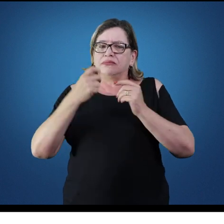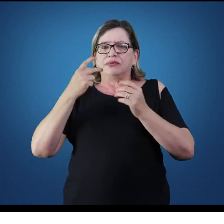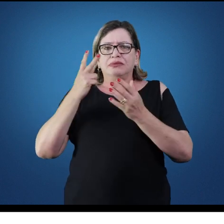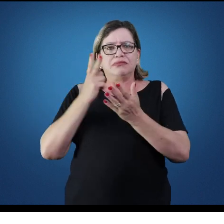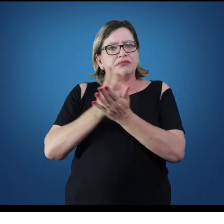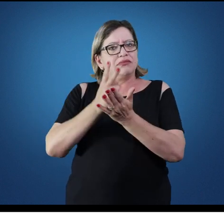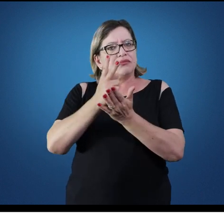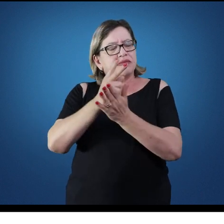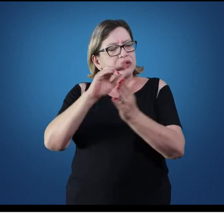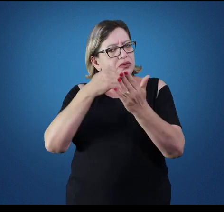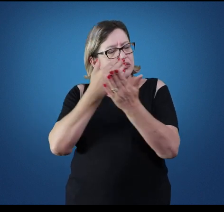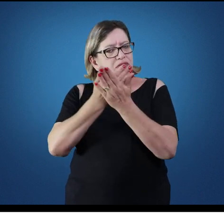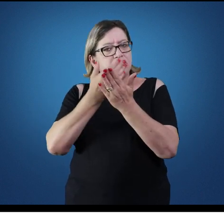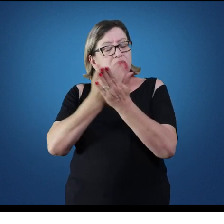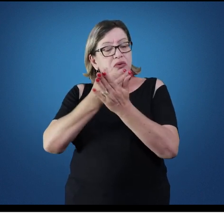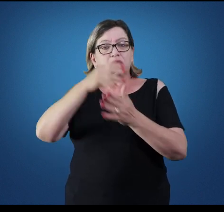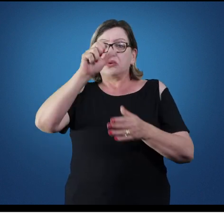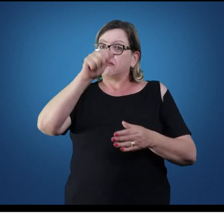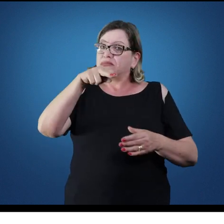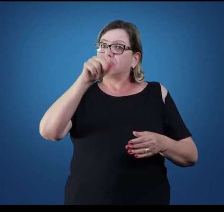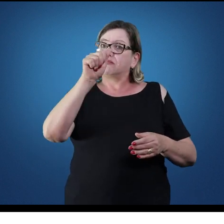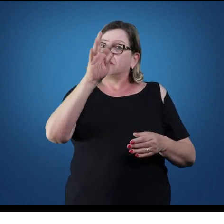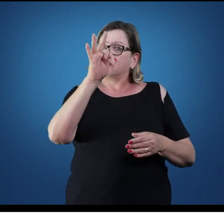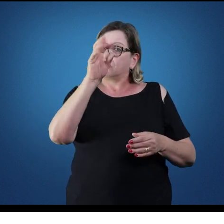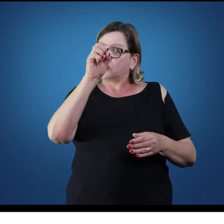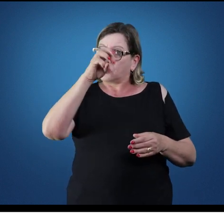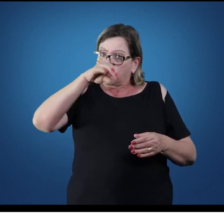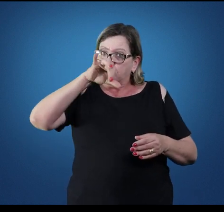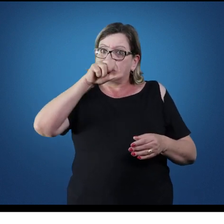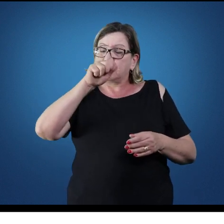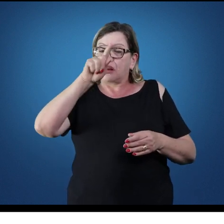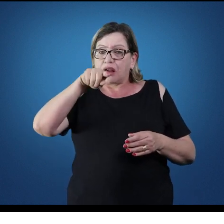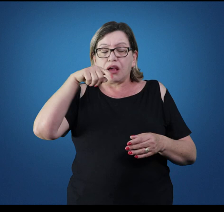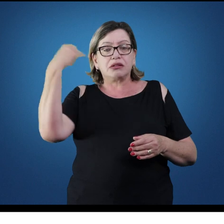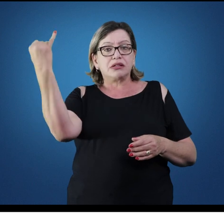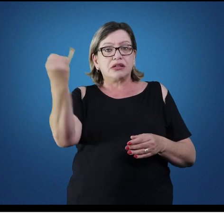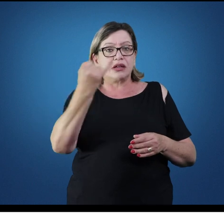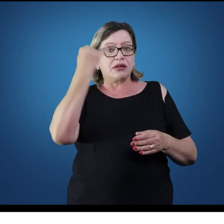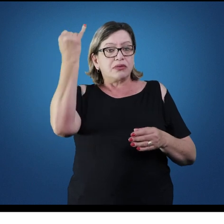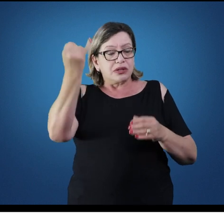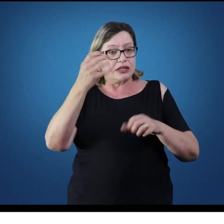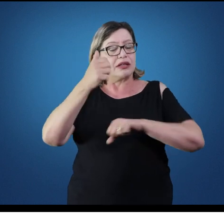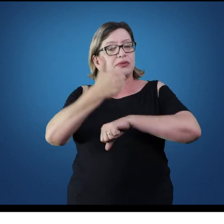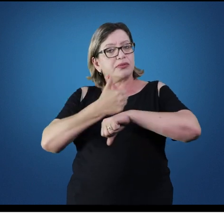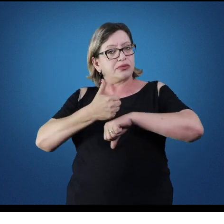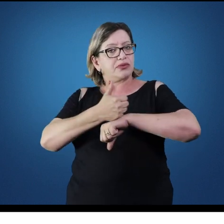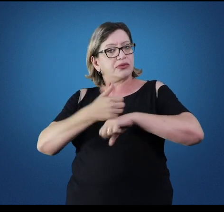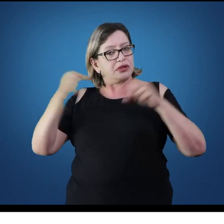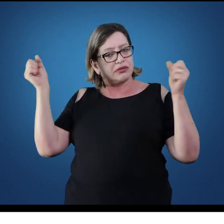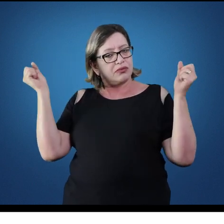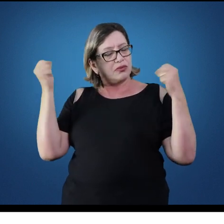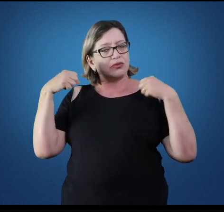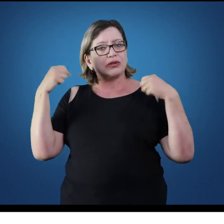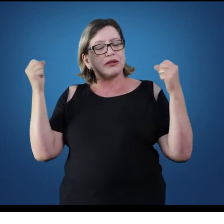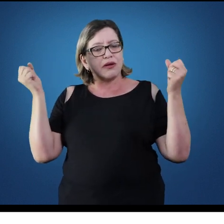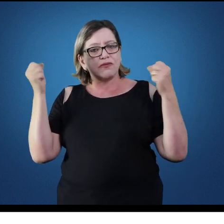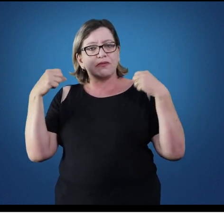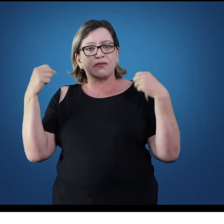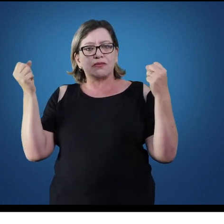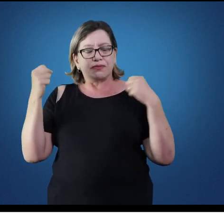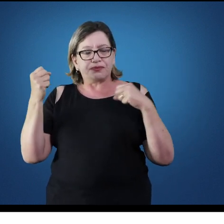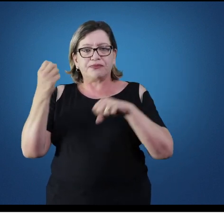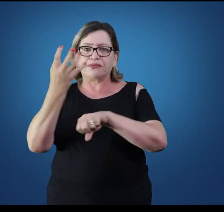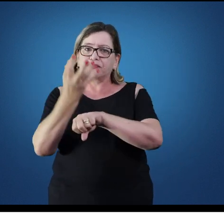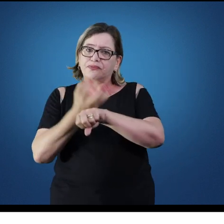isso, o estudo da anatomia também é muito importante para os profissionais de educação física, no caso aqui, os nossos professores. A